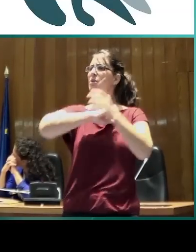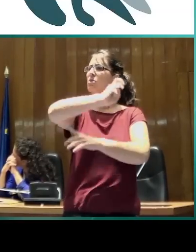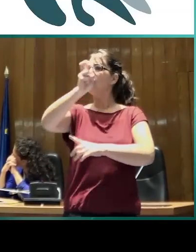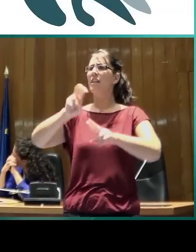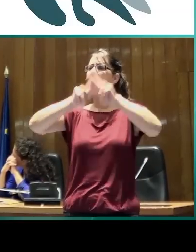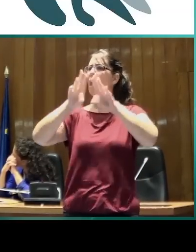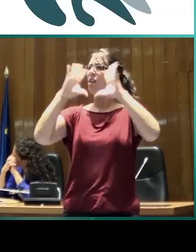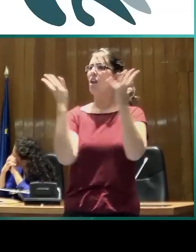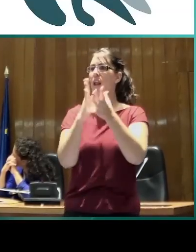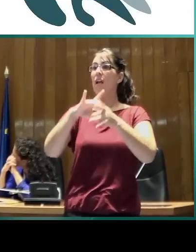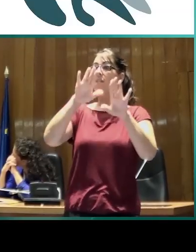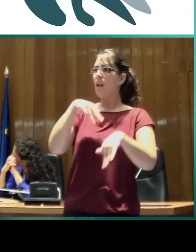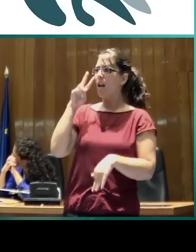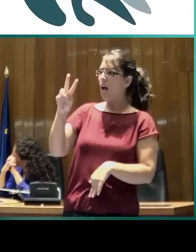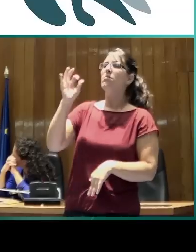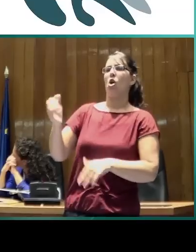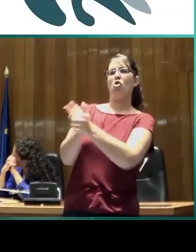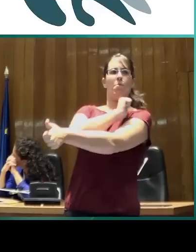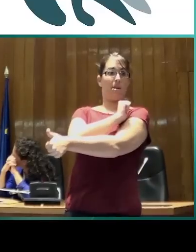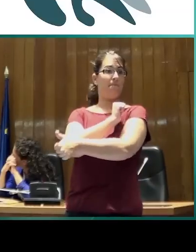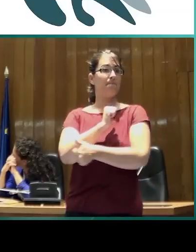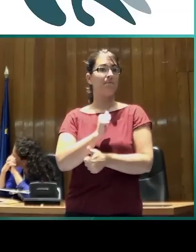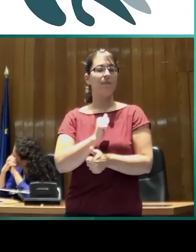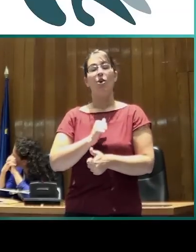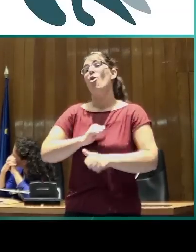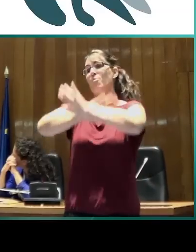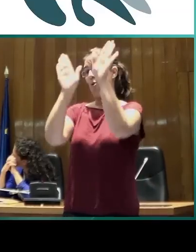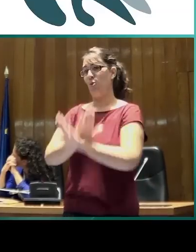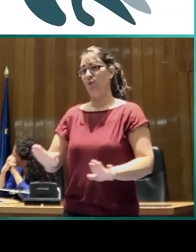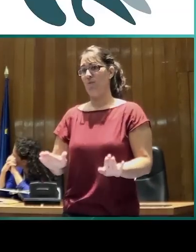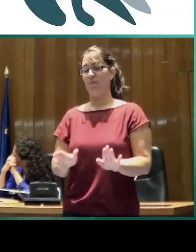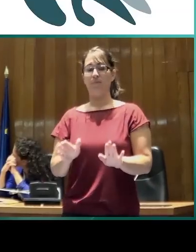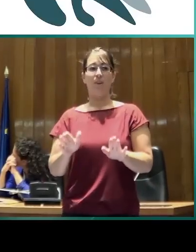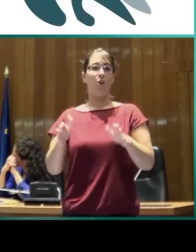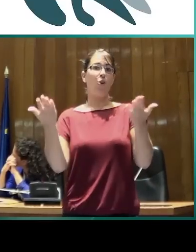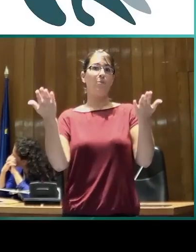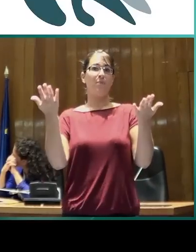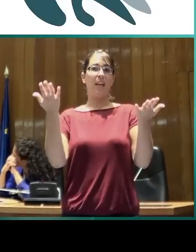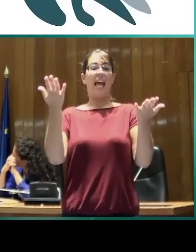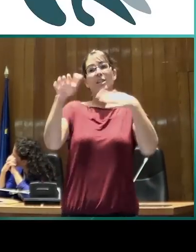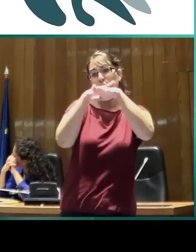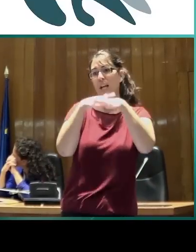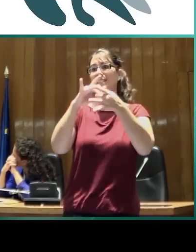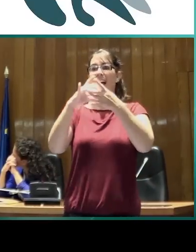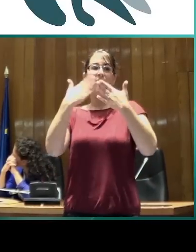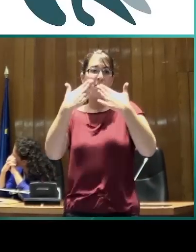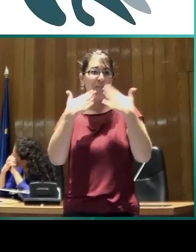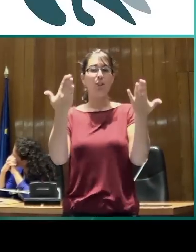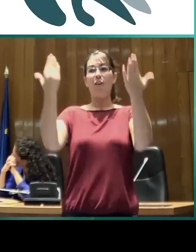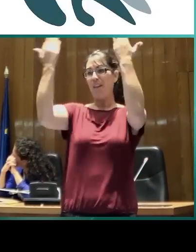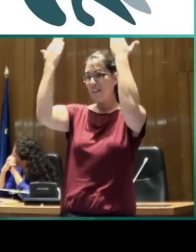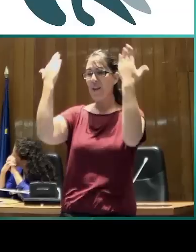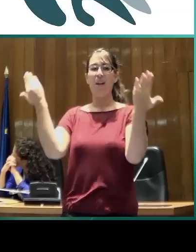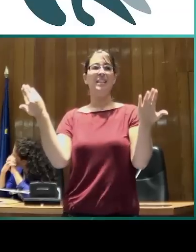han seguido esta valiosa experiencia. Por último, concluyo ya estas palabras con excusas, con agradecimientos, con felicitaciones, disculpas y